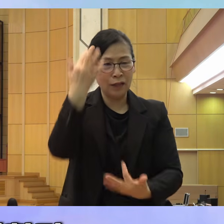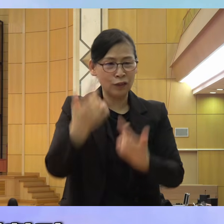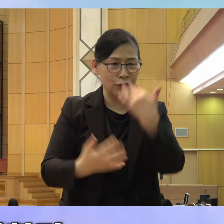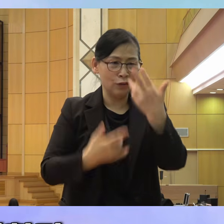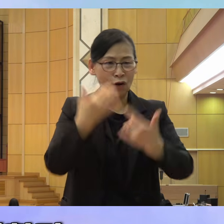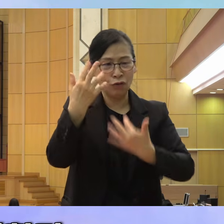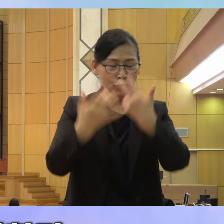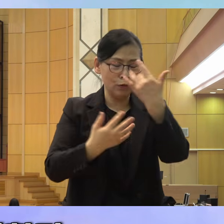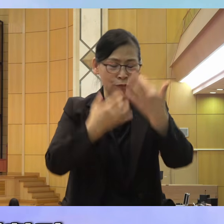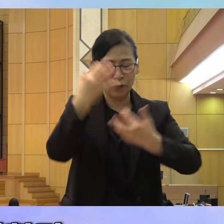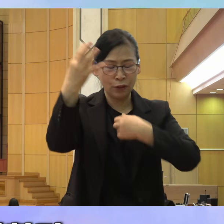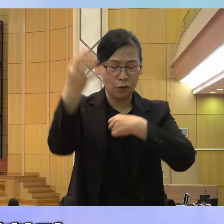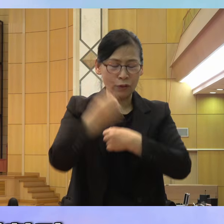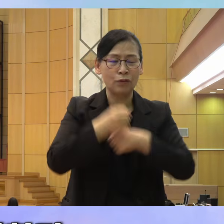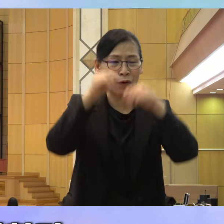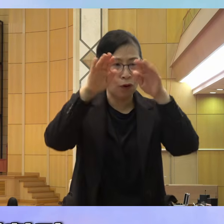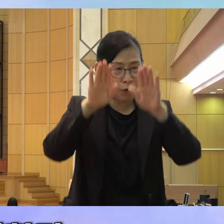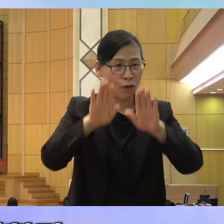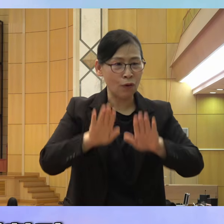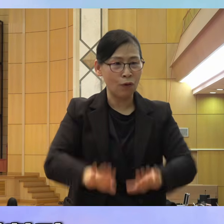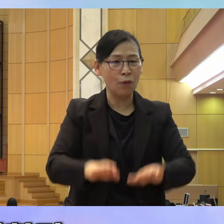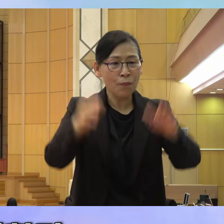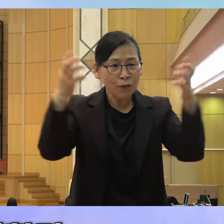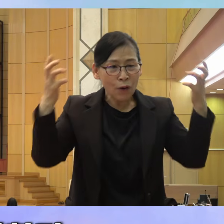성령의 뜨거운 불길로서